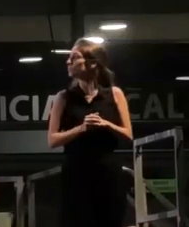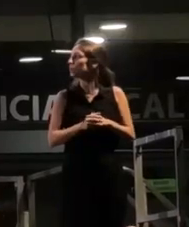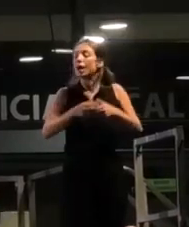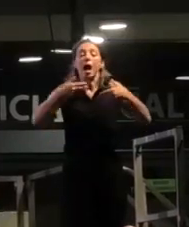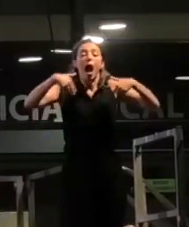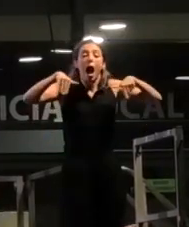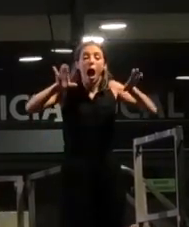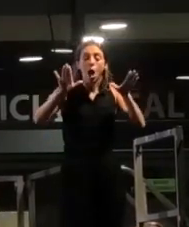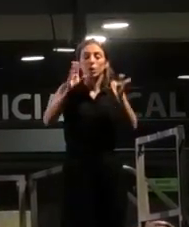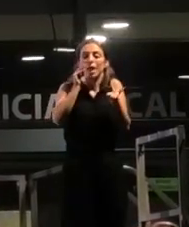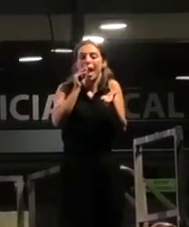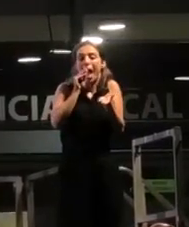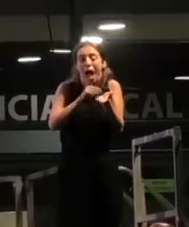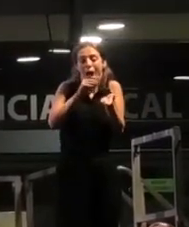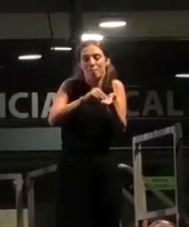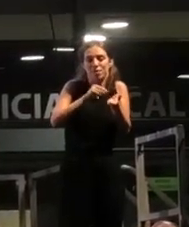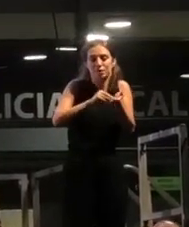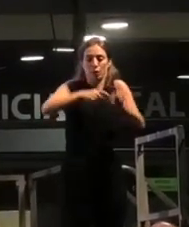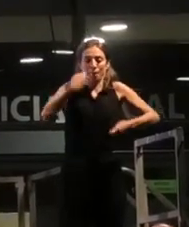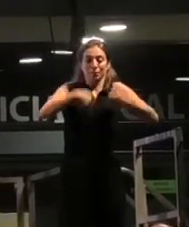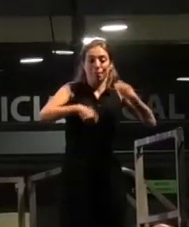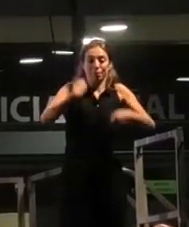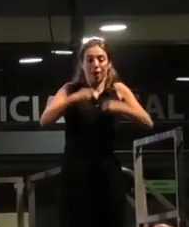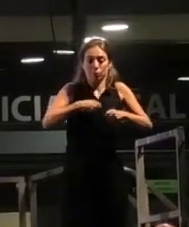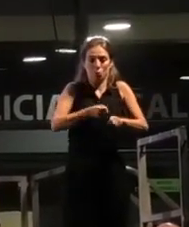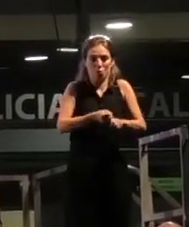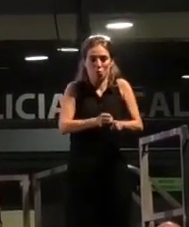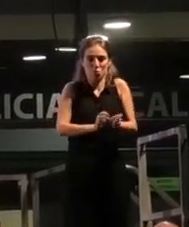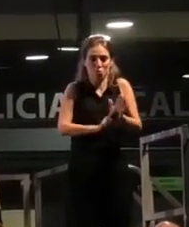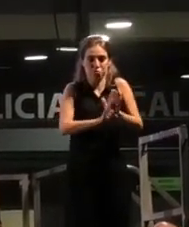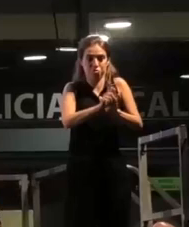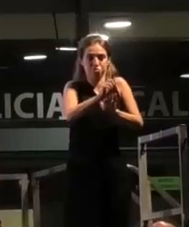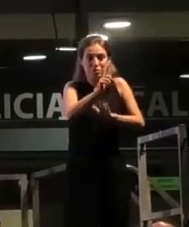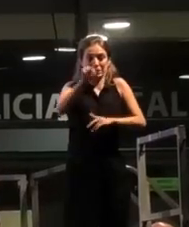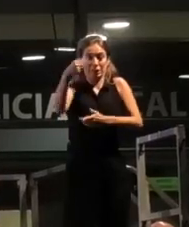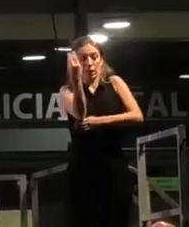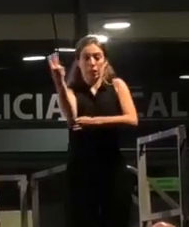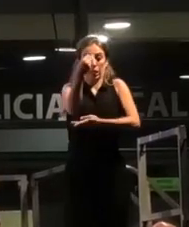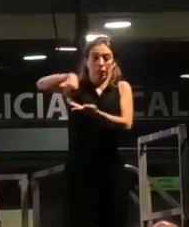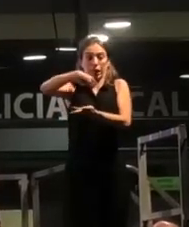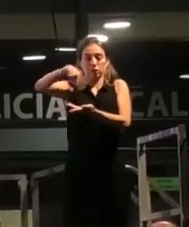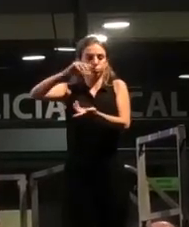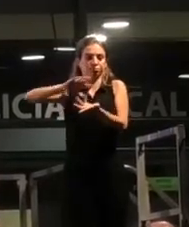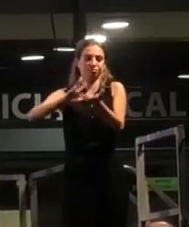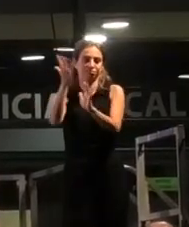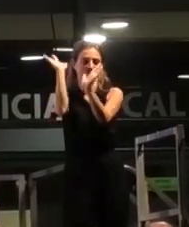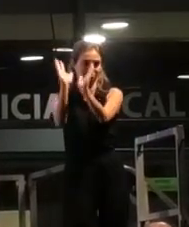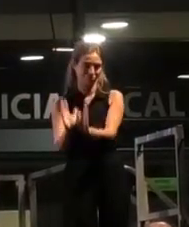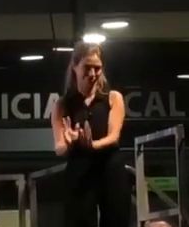Tot i que a vegades, si ens entusiasmem molt, tocant, els portem al límit del defalliment.